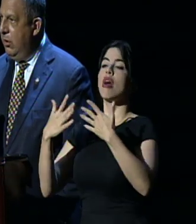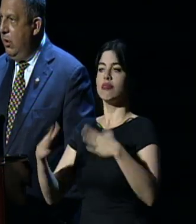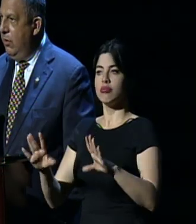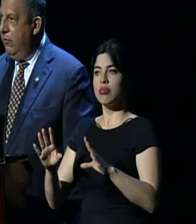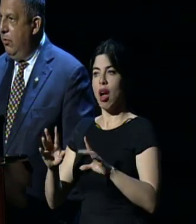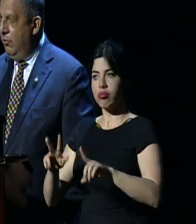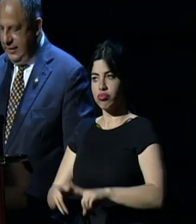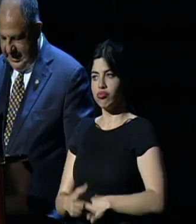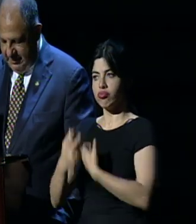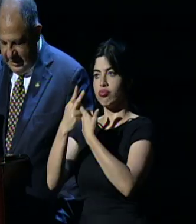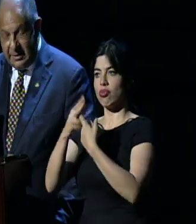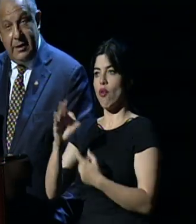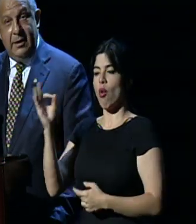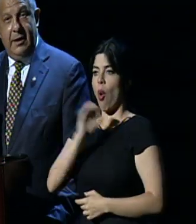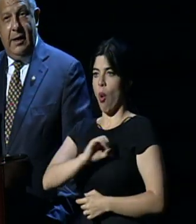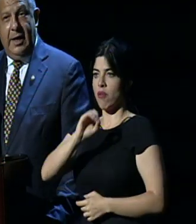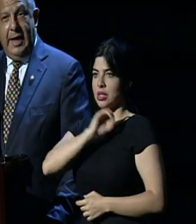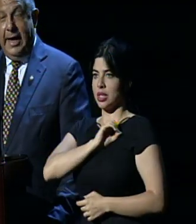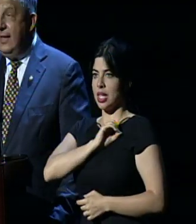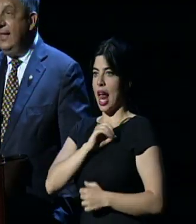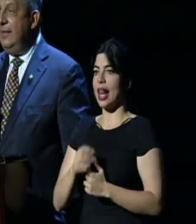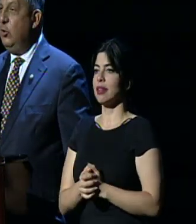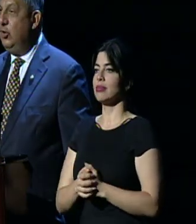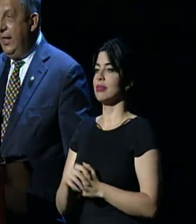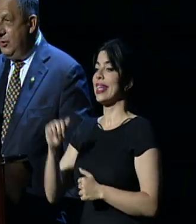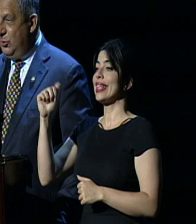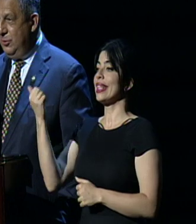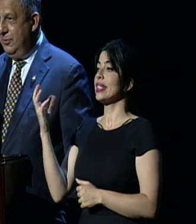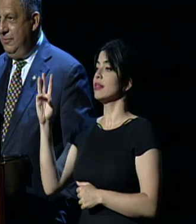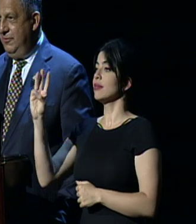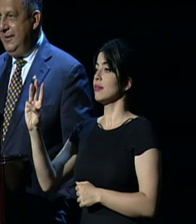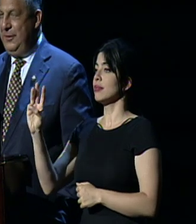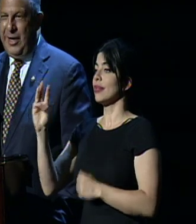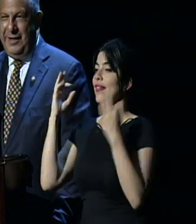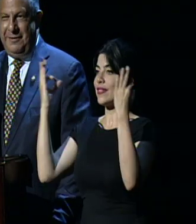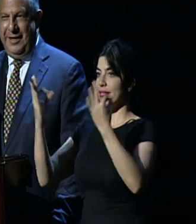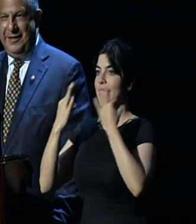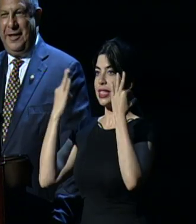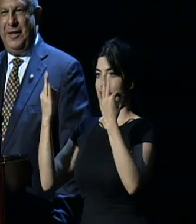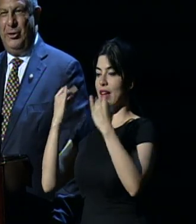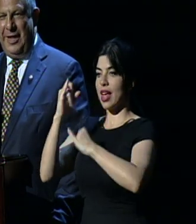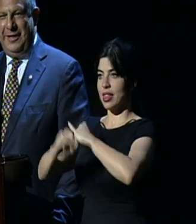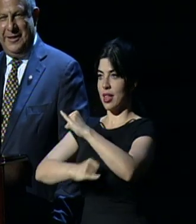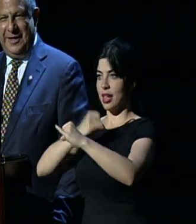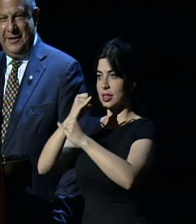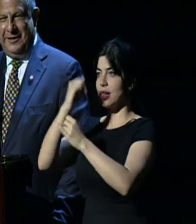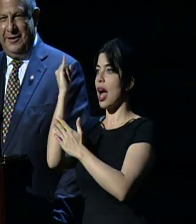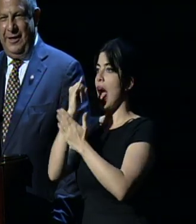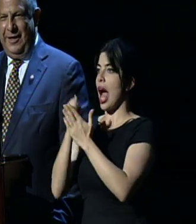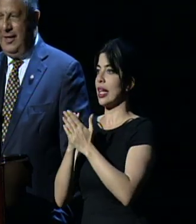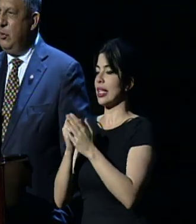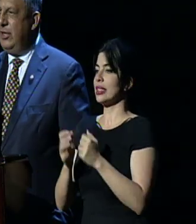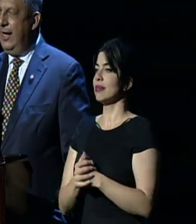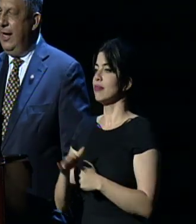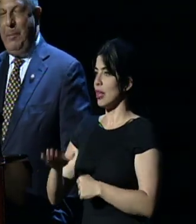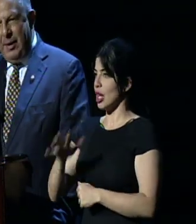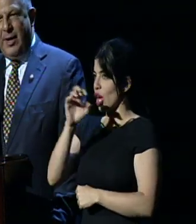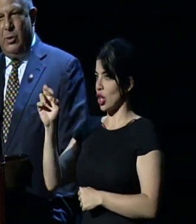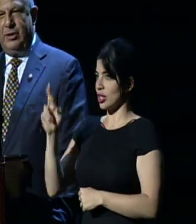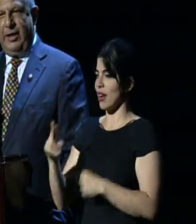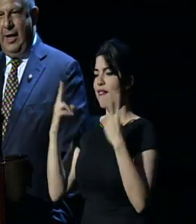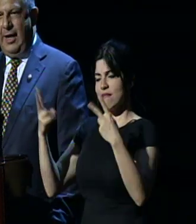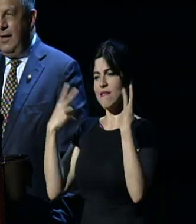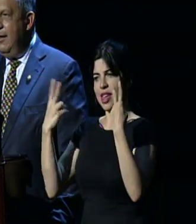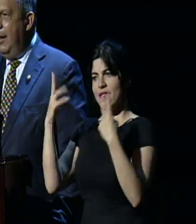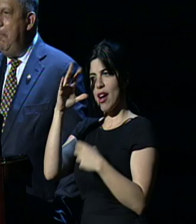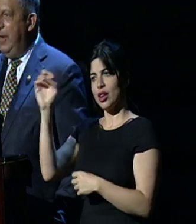inaugurado oficialmente el 16º Festival Internacional de las Artes de Costa Rica. ¡Viva